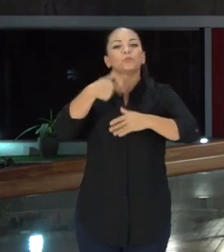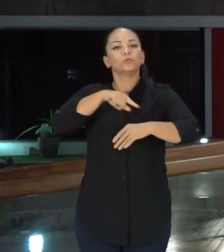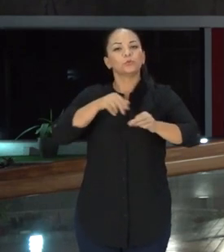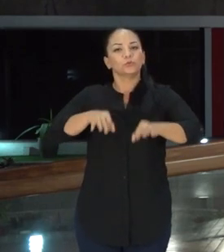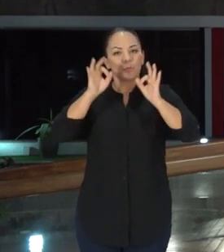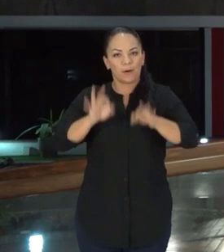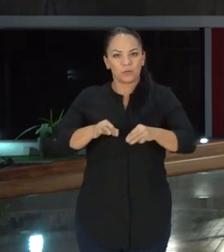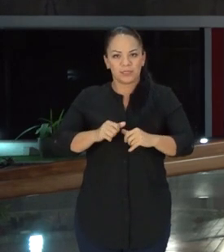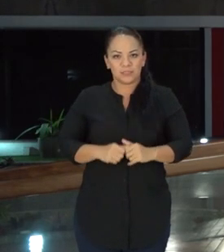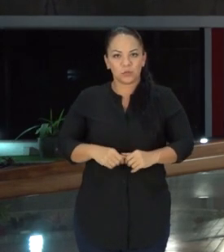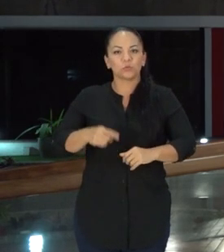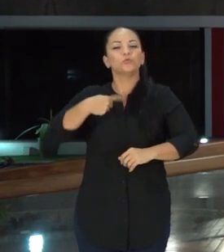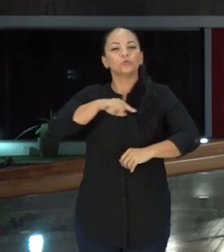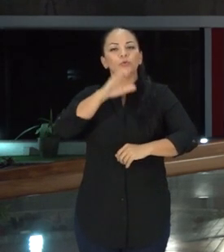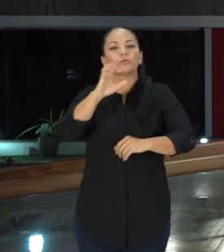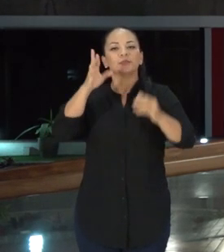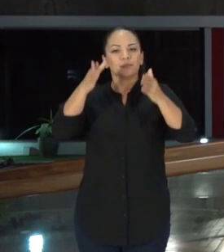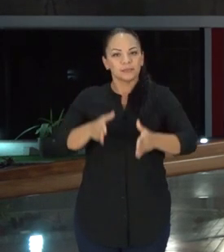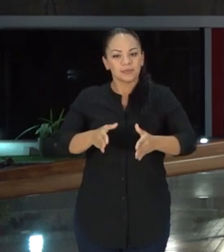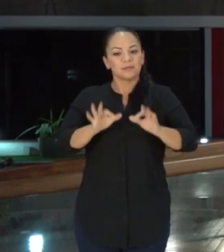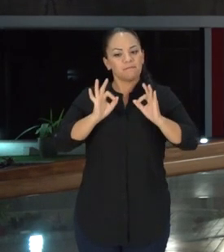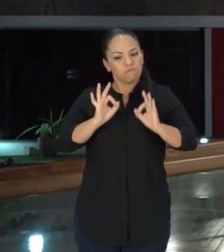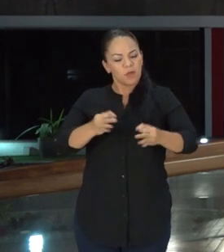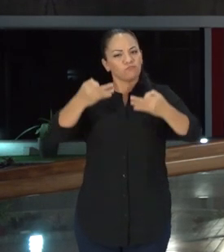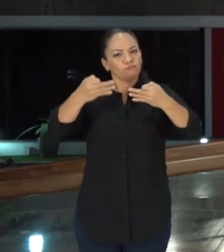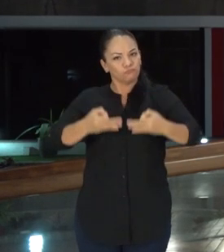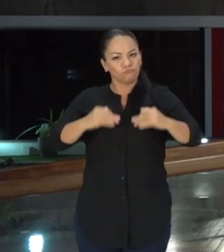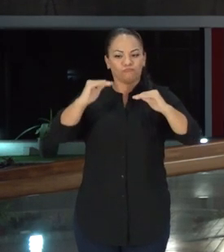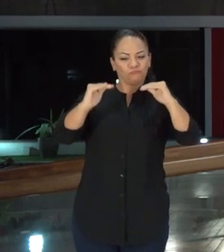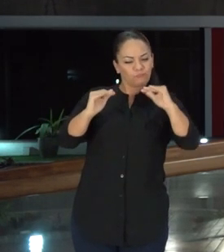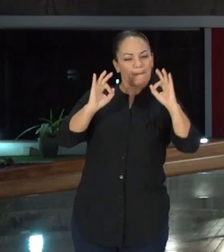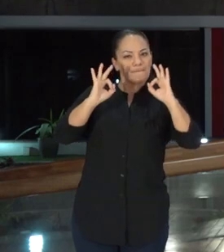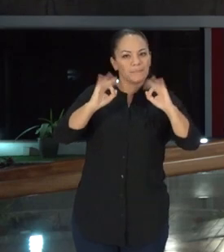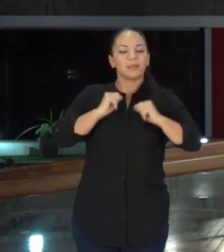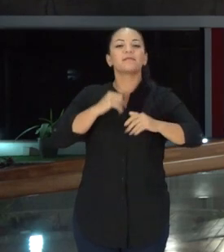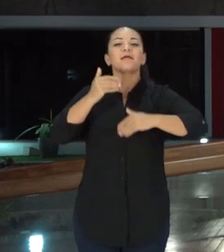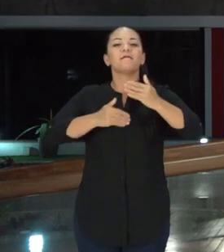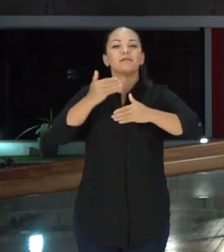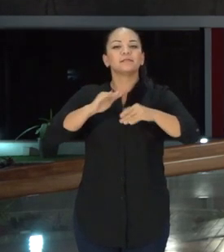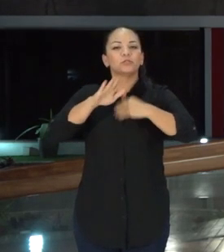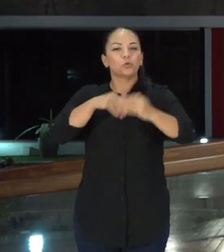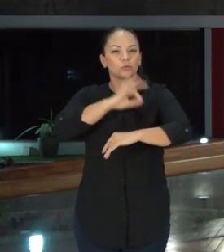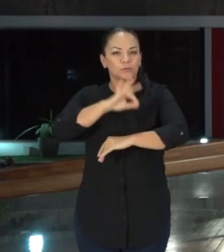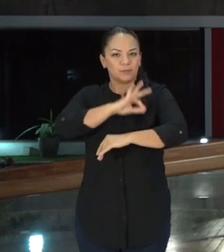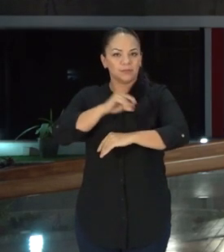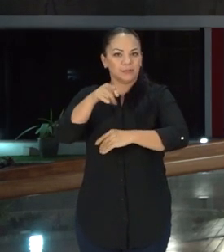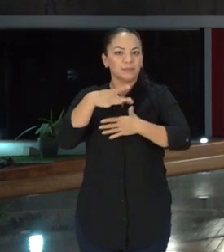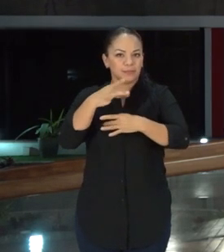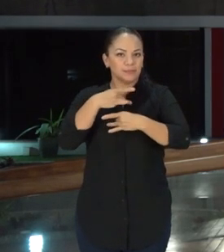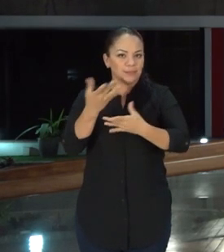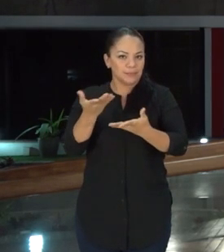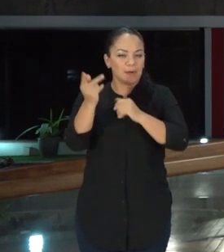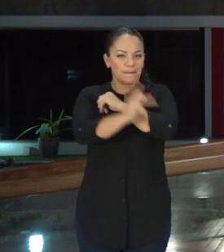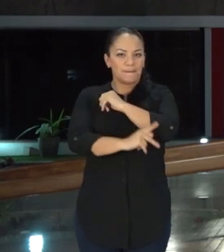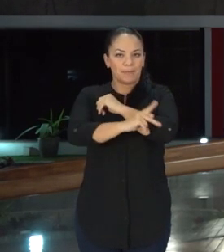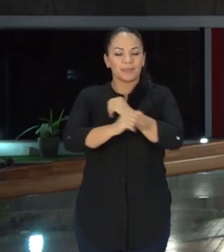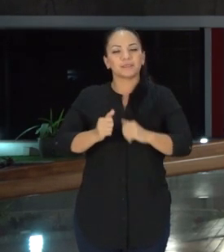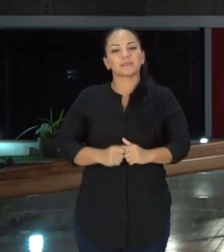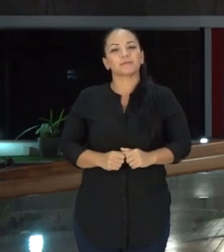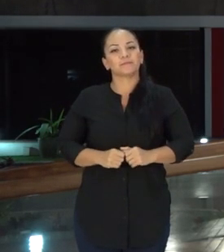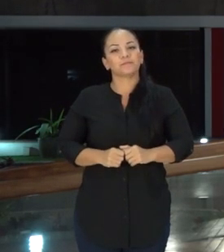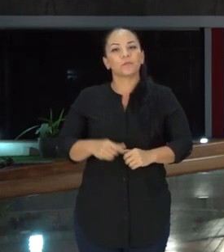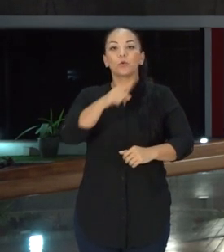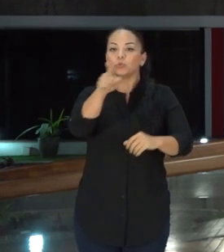los ticos, serena, balanceada y que avance los intereses del país. Entonces,